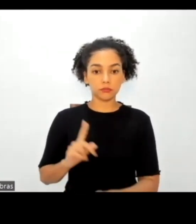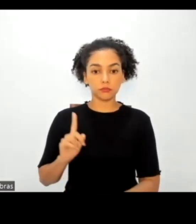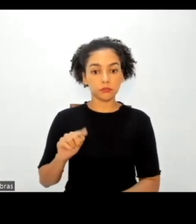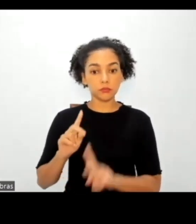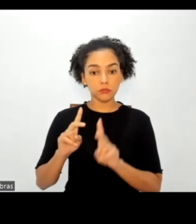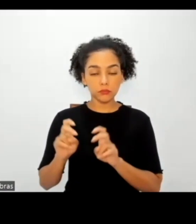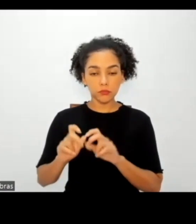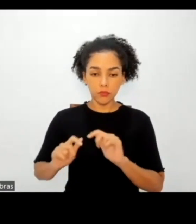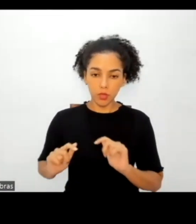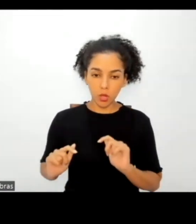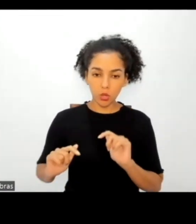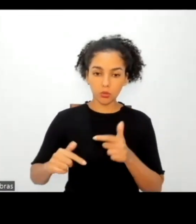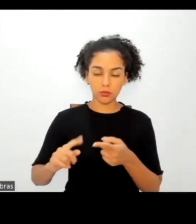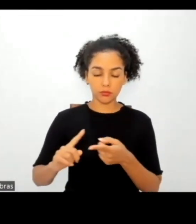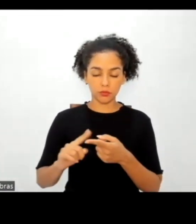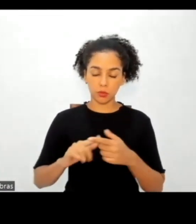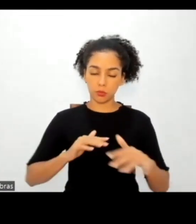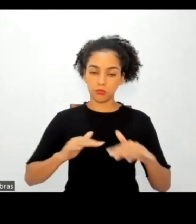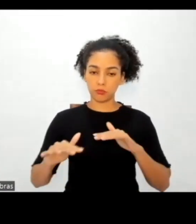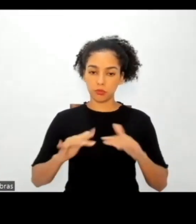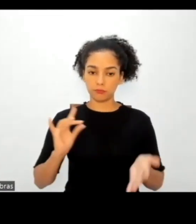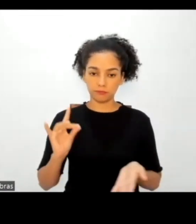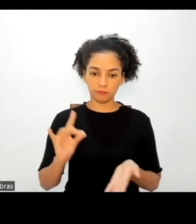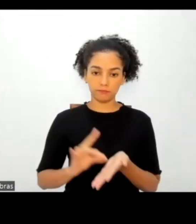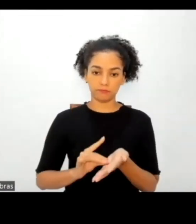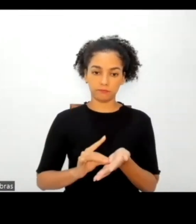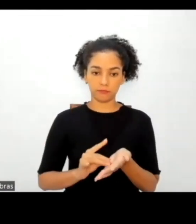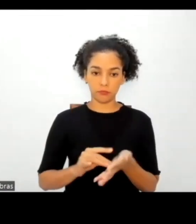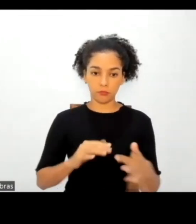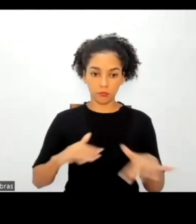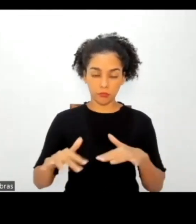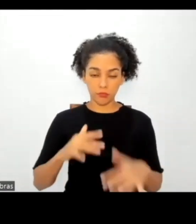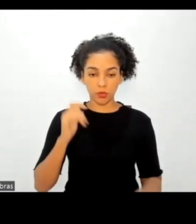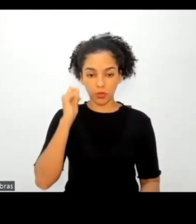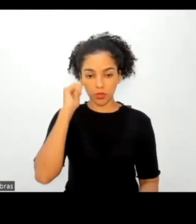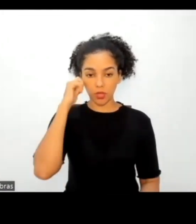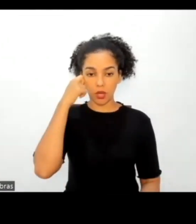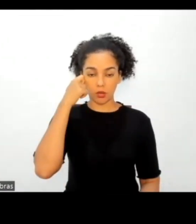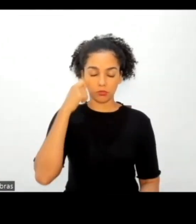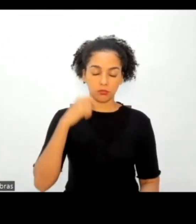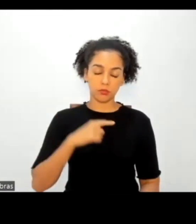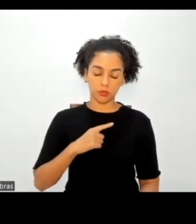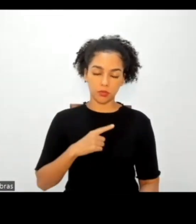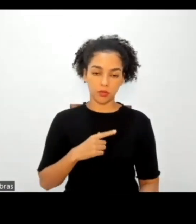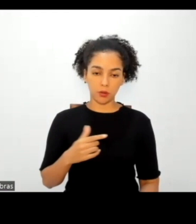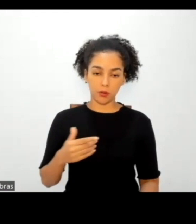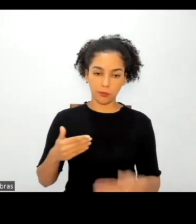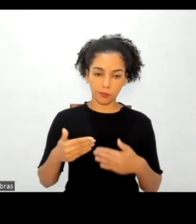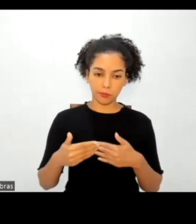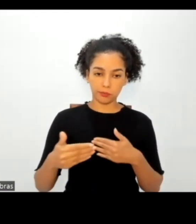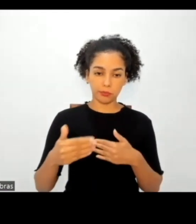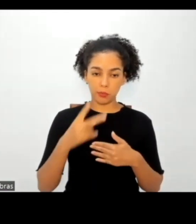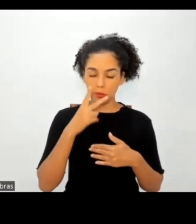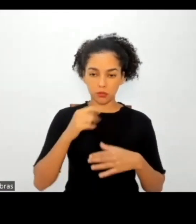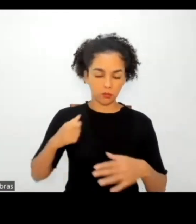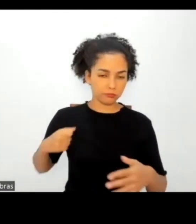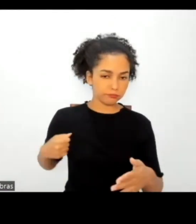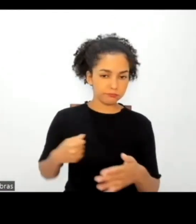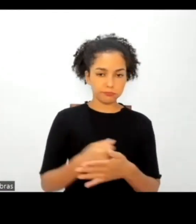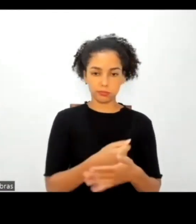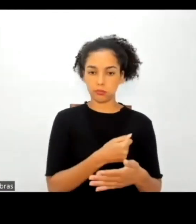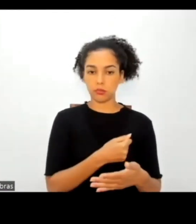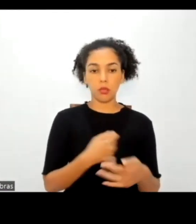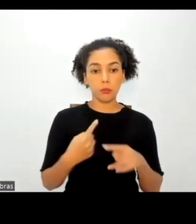articulação dos movimentos sociais, dos movimentos negros, que chegaram com a porta, né, com o pé na porta, senão a gente nunca tinha sido